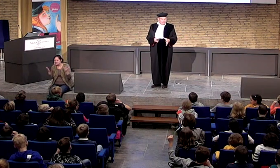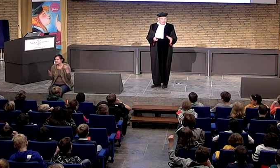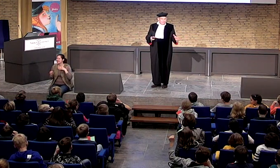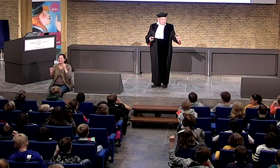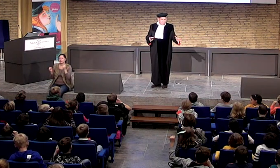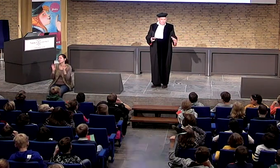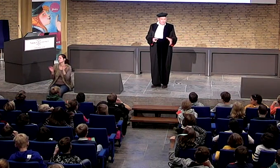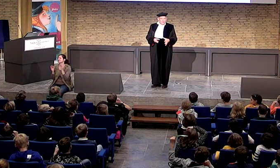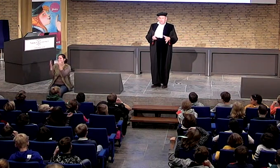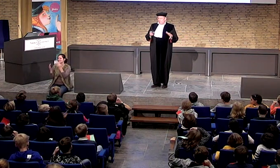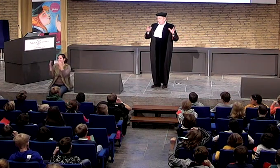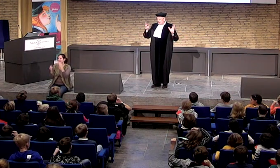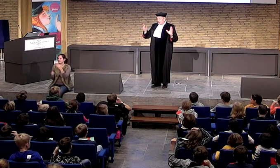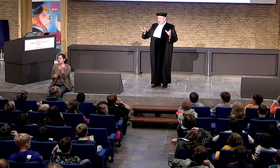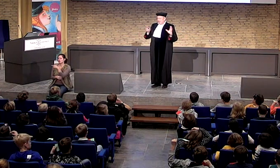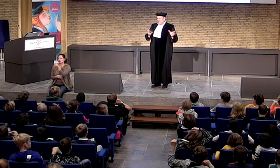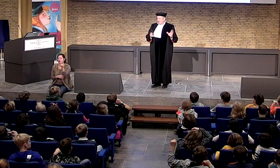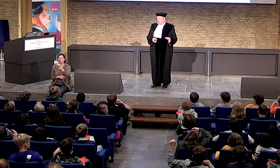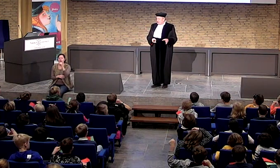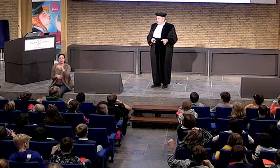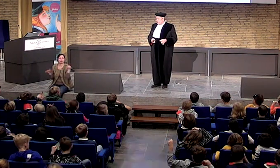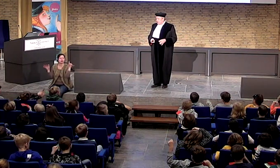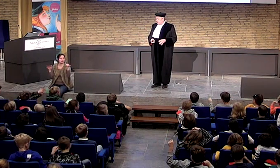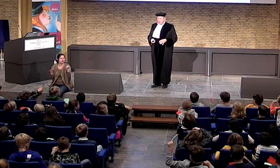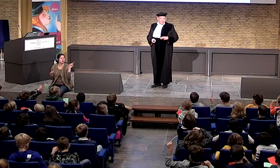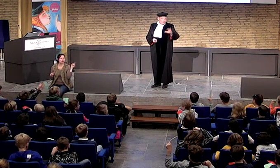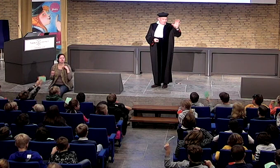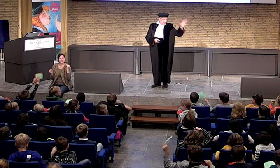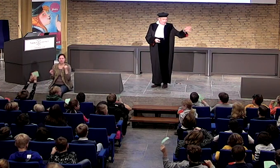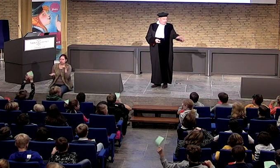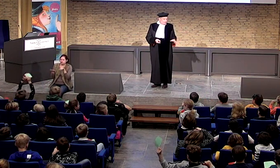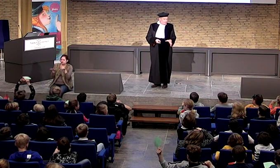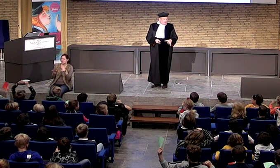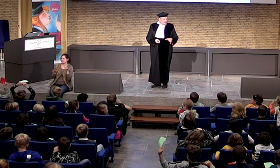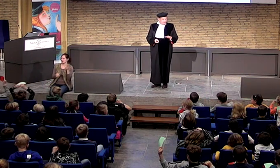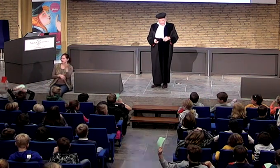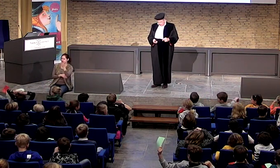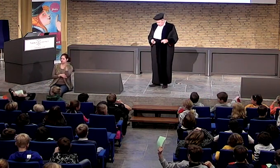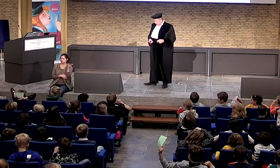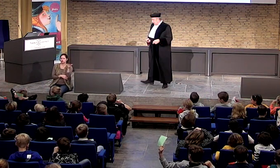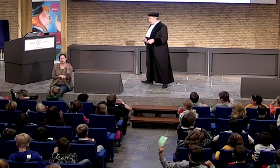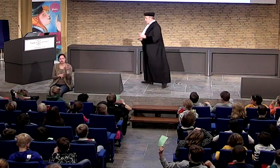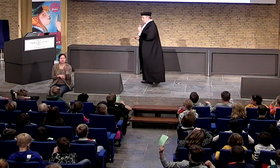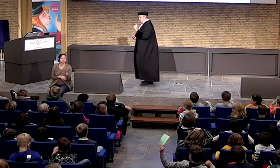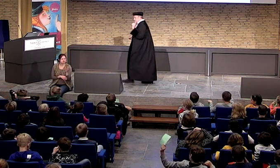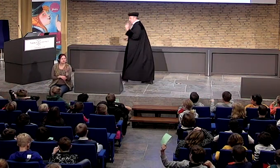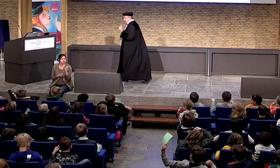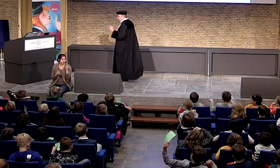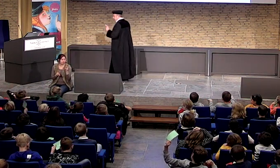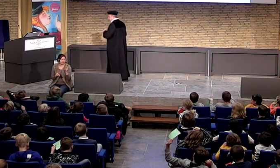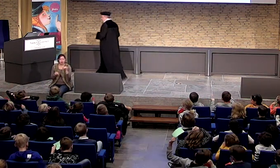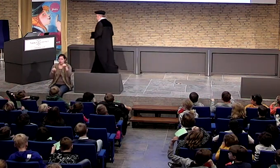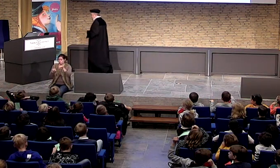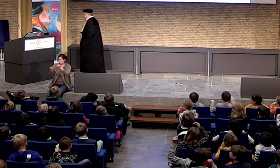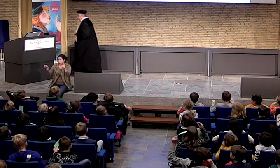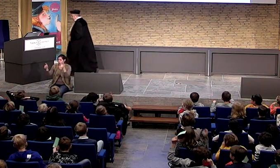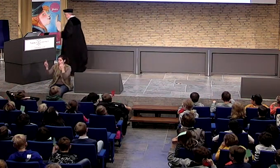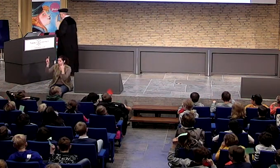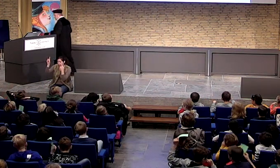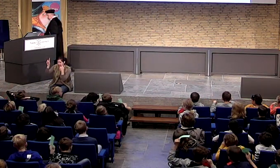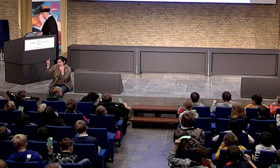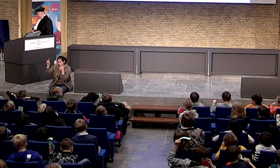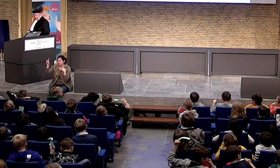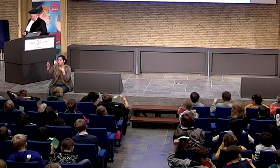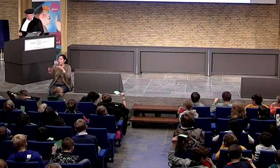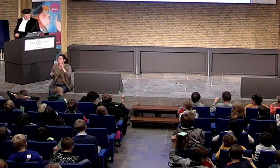zijn jullie met veel te veel voor. Maar ik kan vrij aardig inschatten van een hele grote groep wel of een hele grote groep. Dus nu moeten we jullie even goed opletten. Nou gaan we die